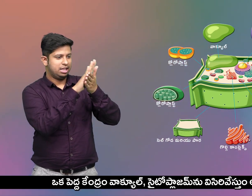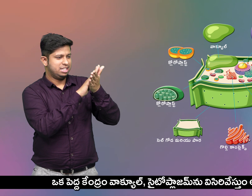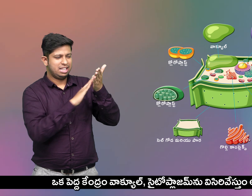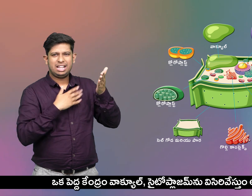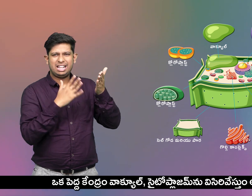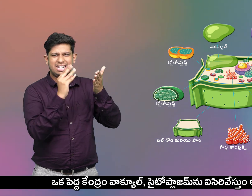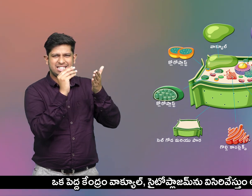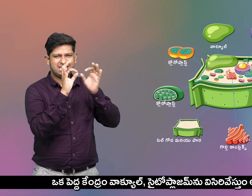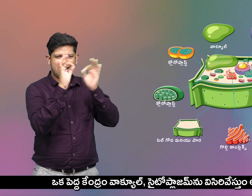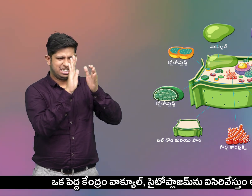వరకు.